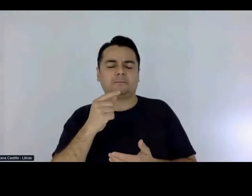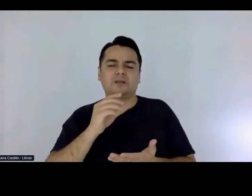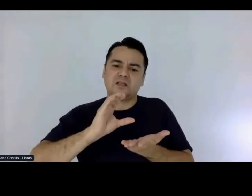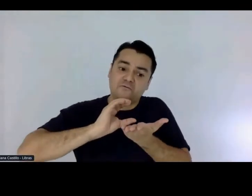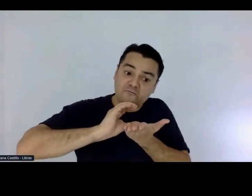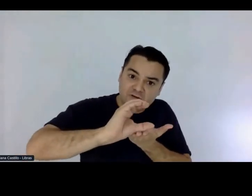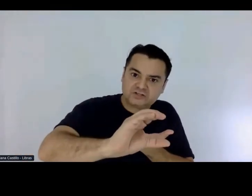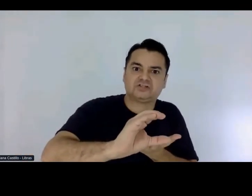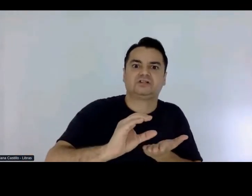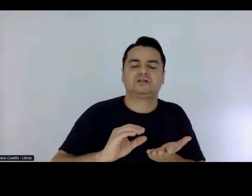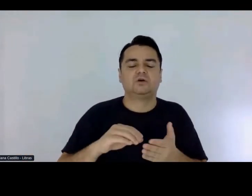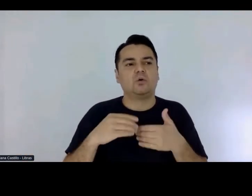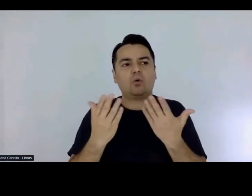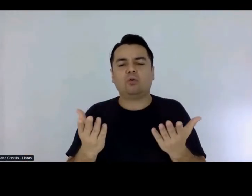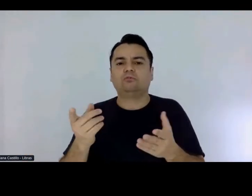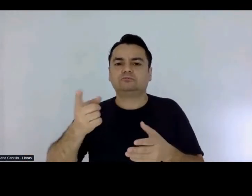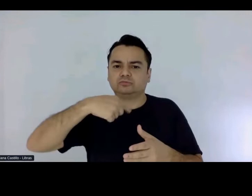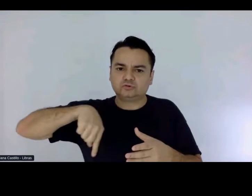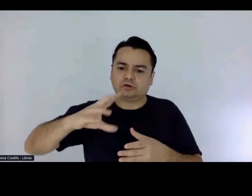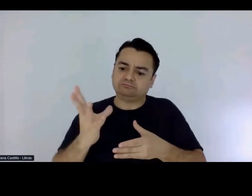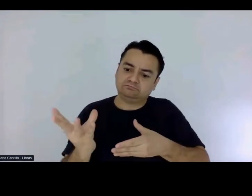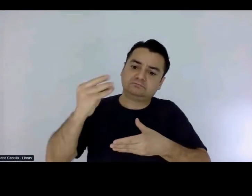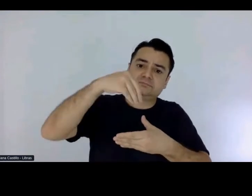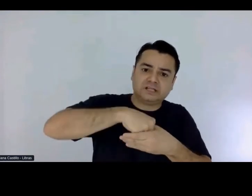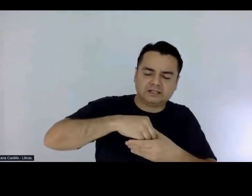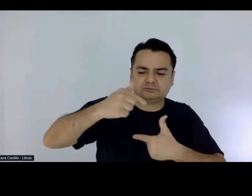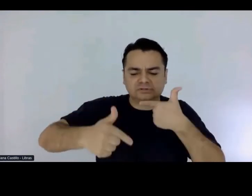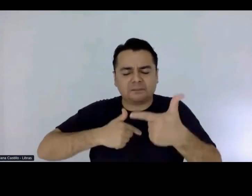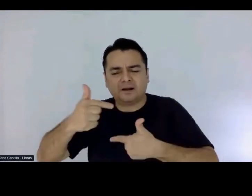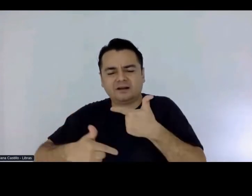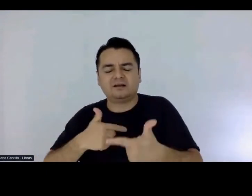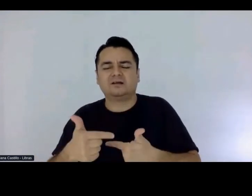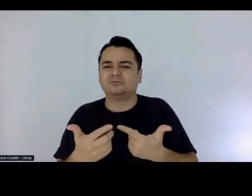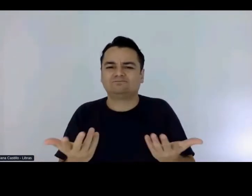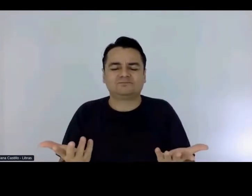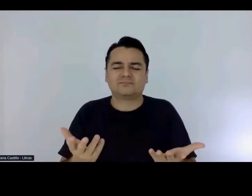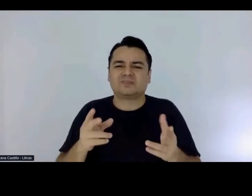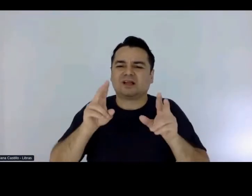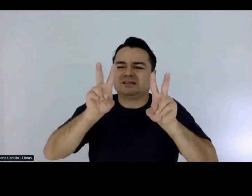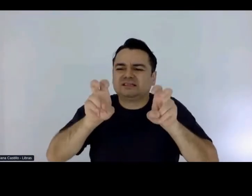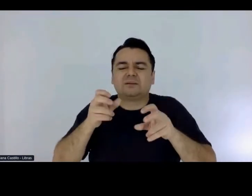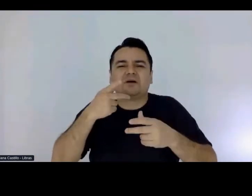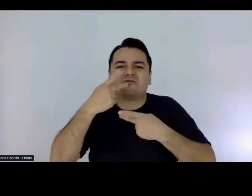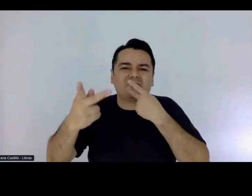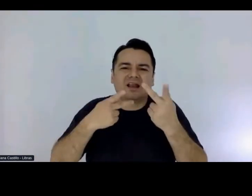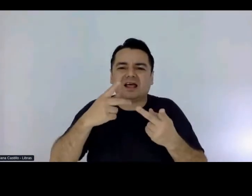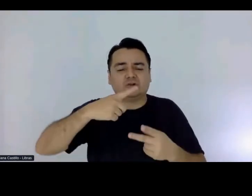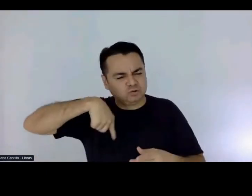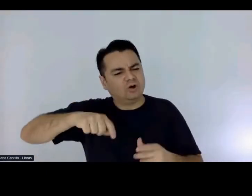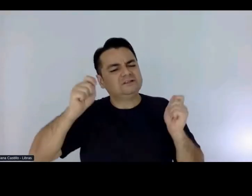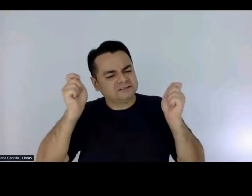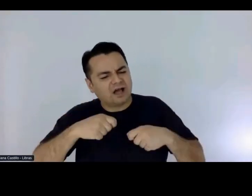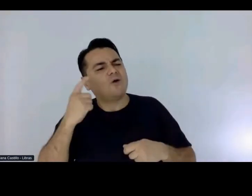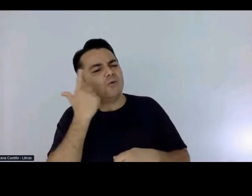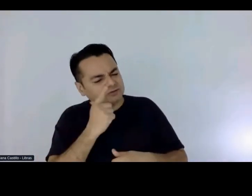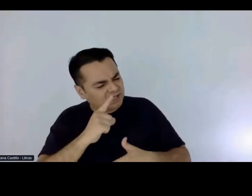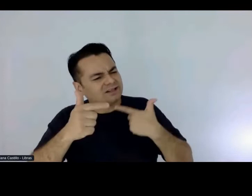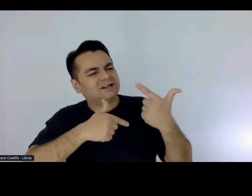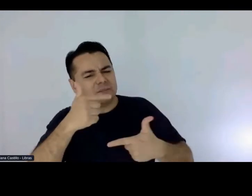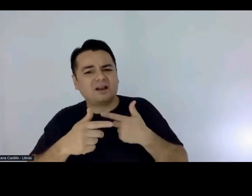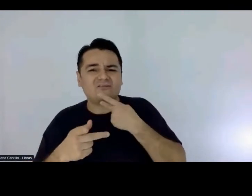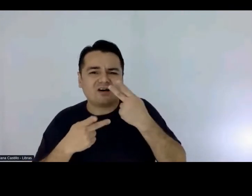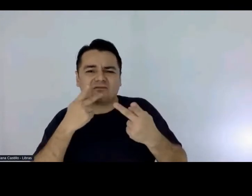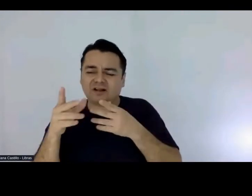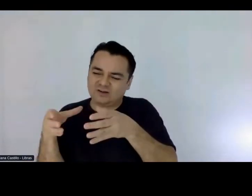nós estamos inseridos e que nós estamos trabalhando, o quanto nós somos capazes, mas sempre